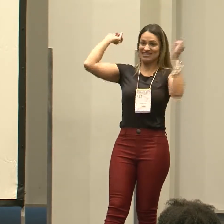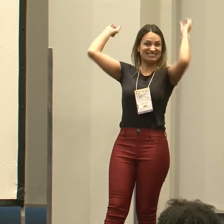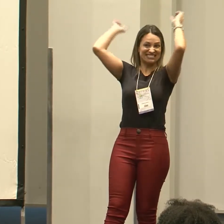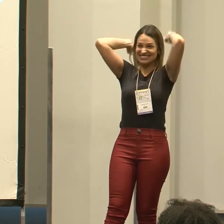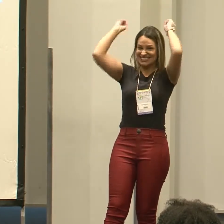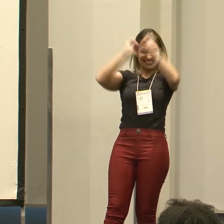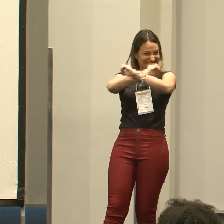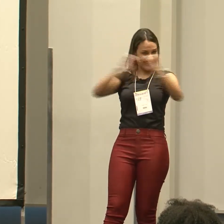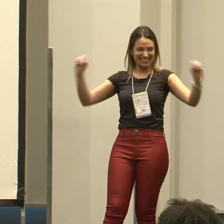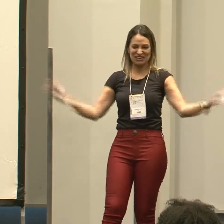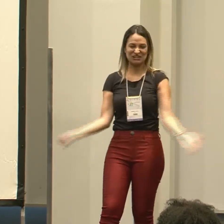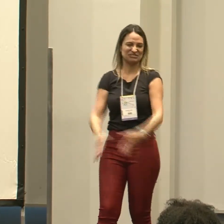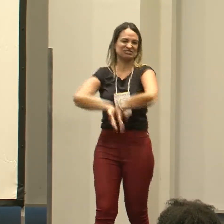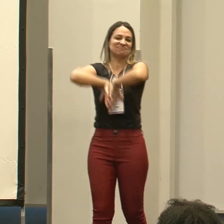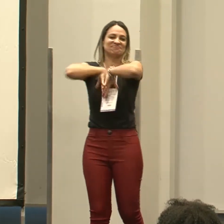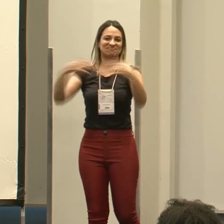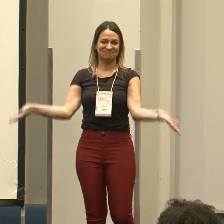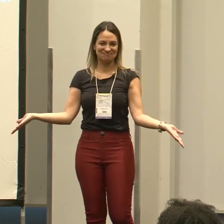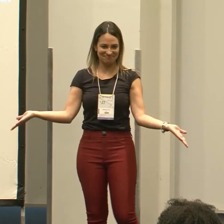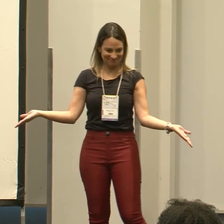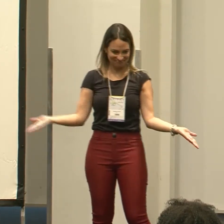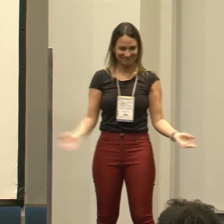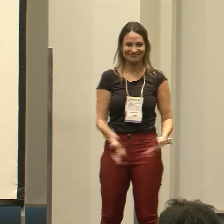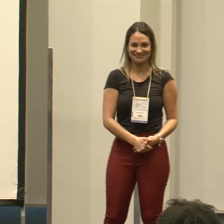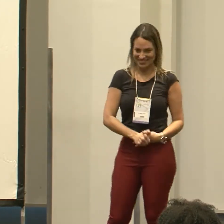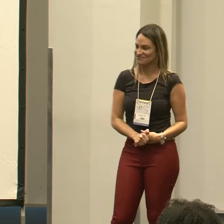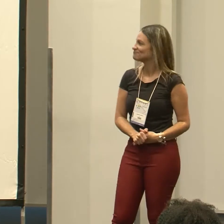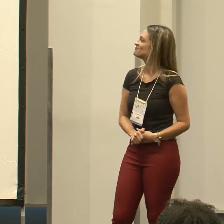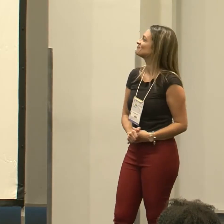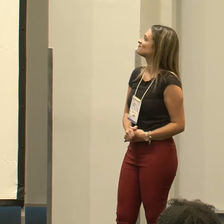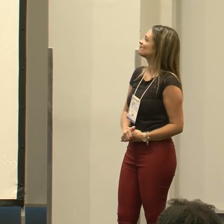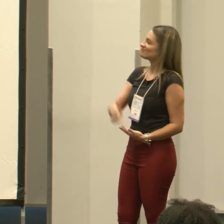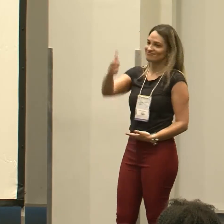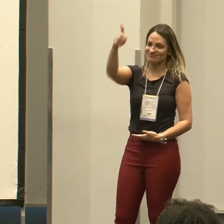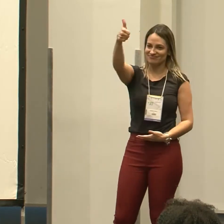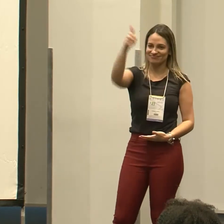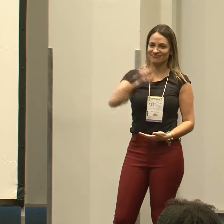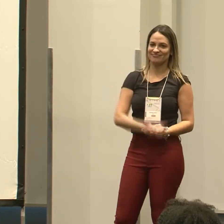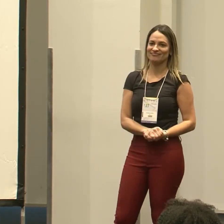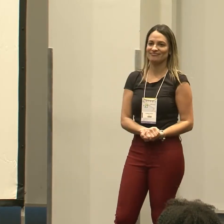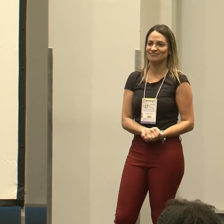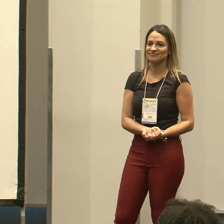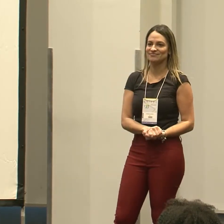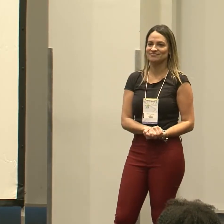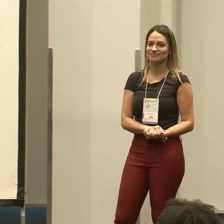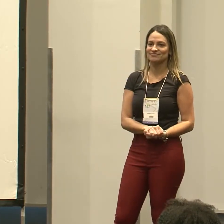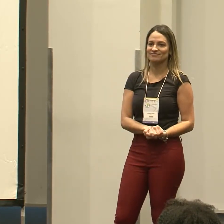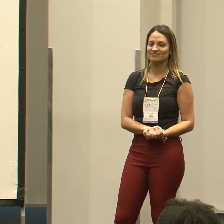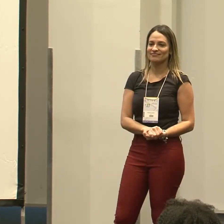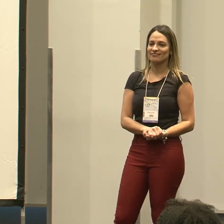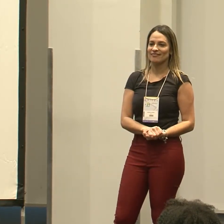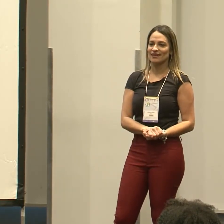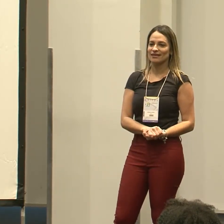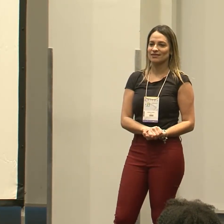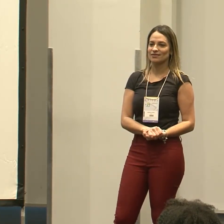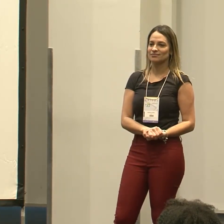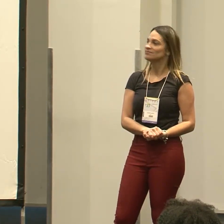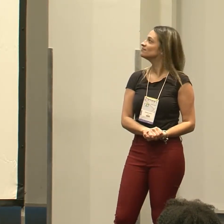tudo começou. Se não houvesse, o que seria de nós hoje? Pode passar?